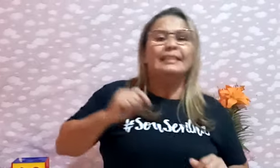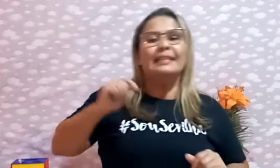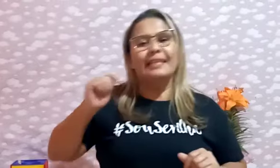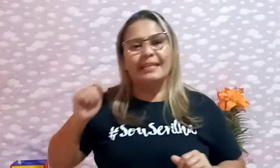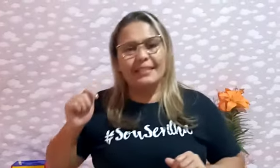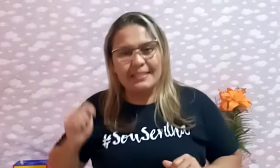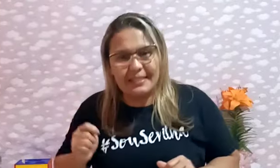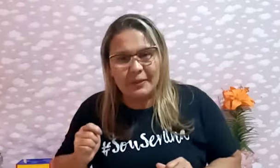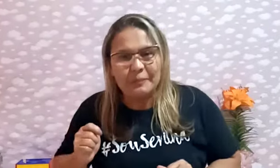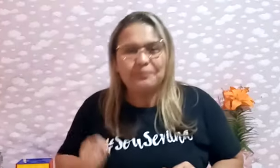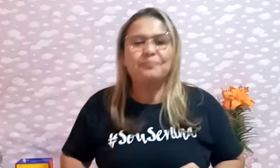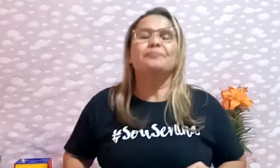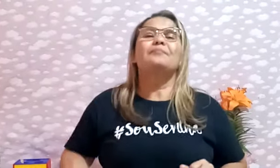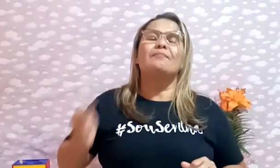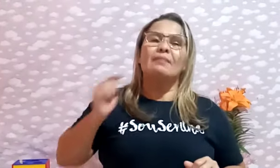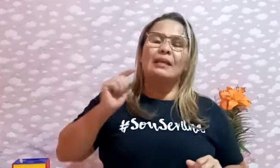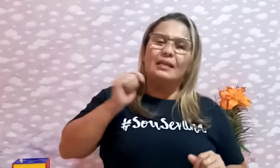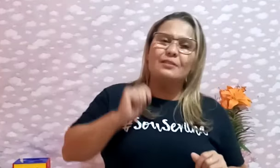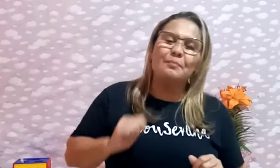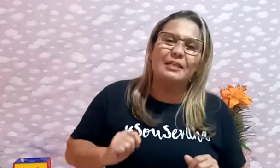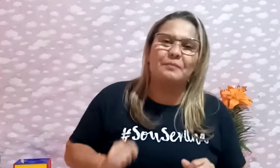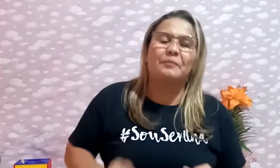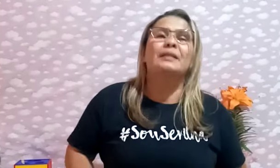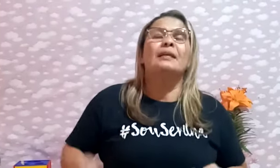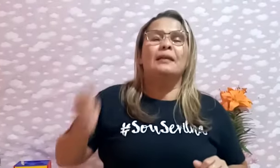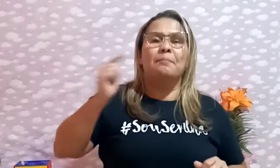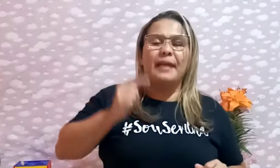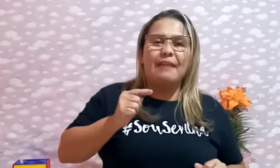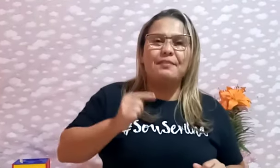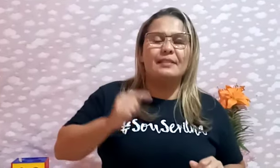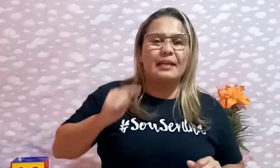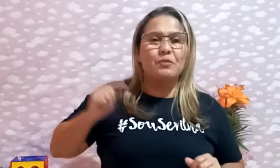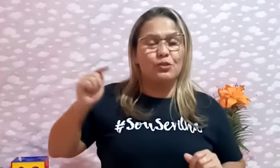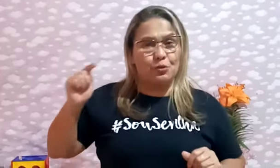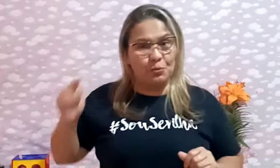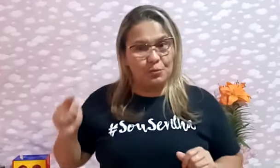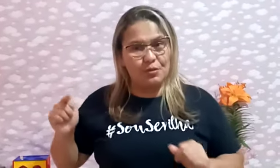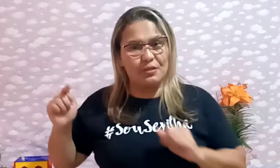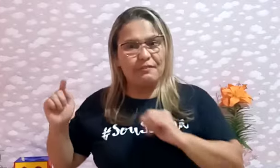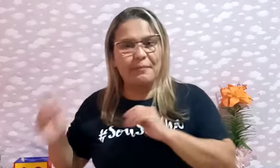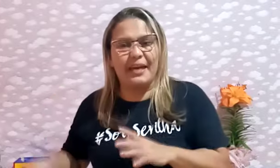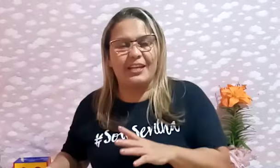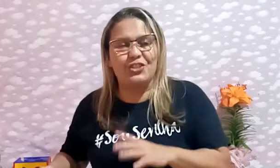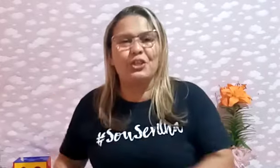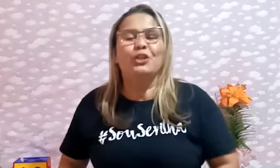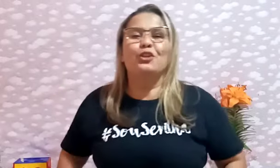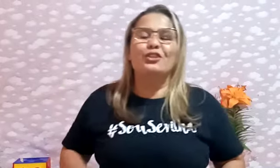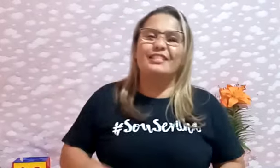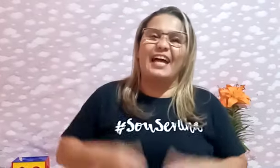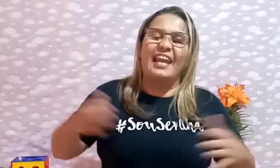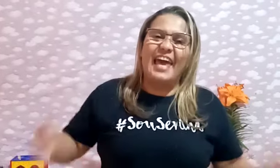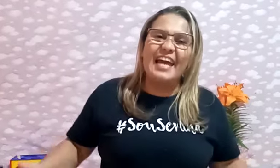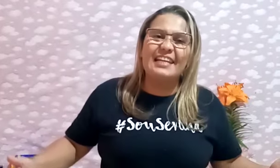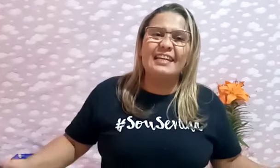e atenção. Isso mesmo. Em breve estaremos juntos novamente, todos alegres